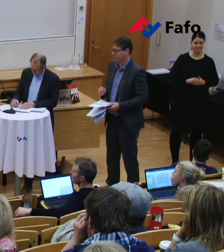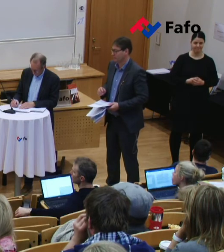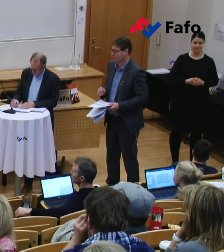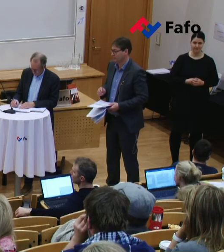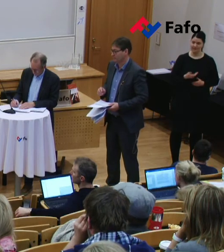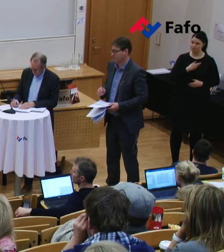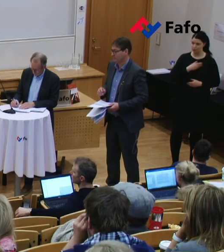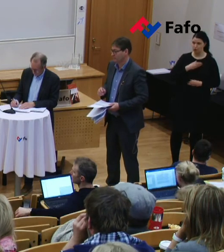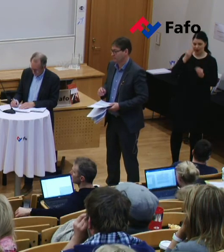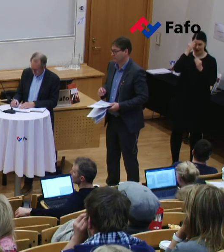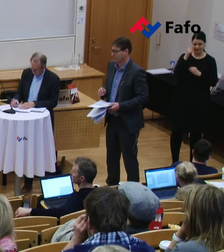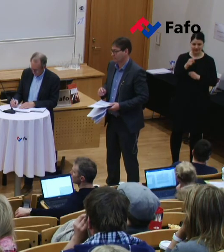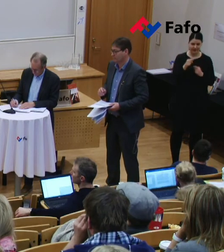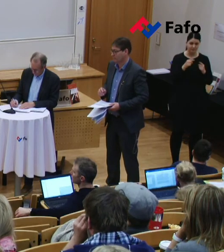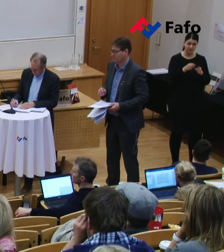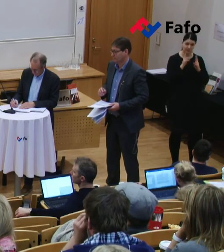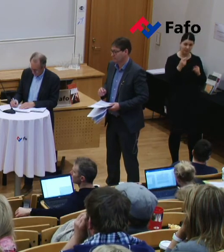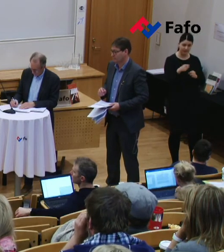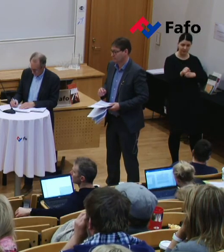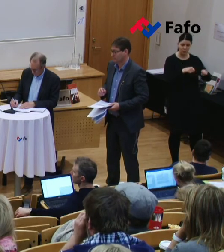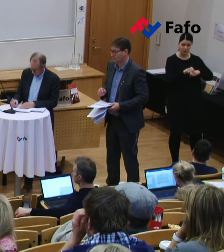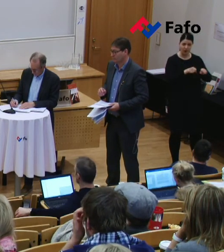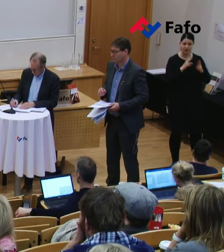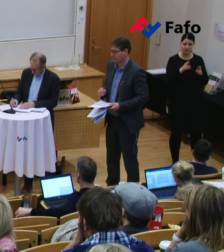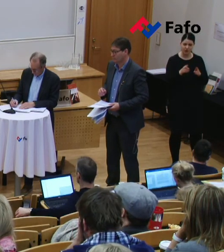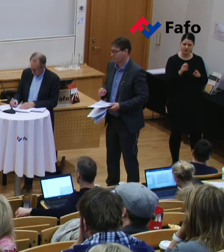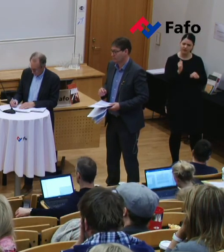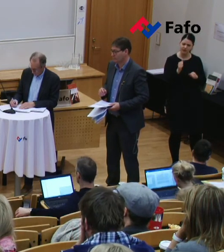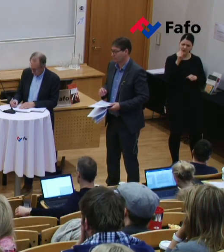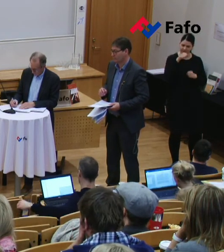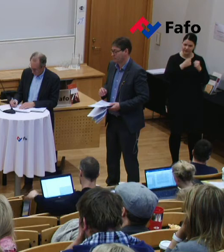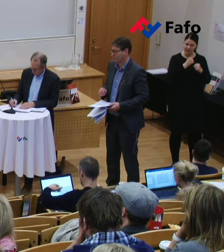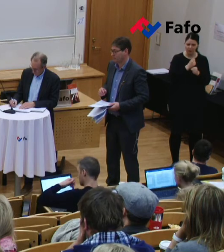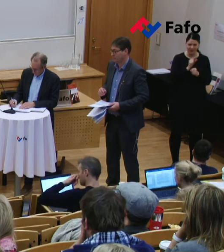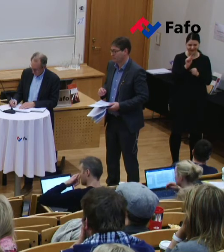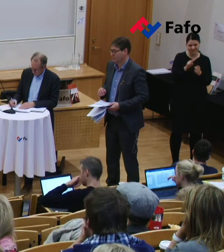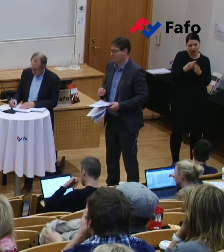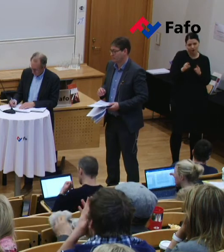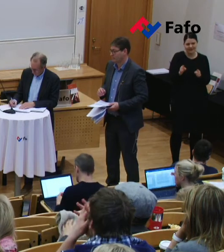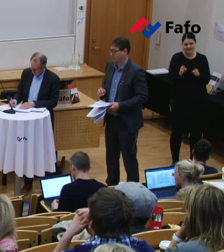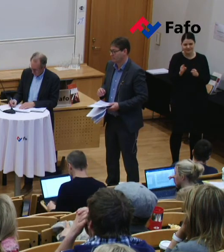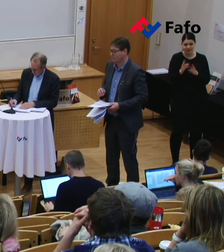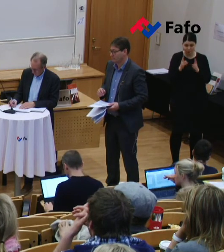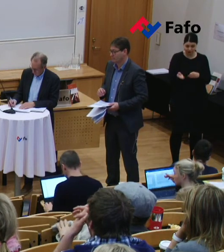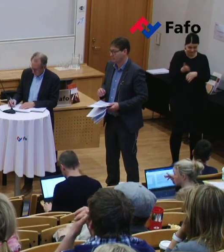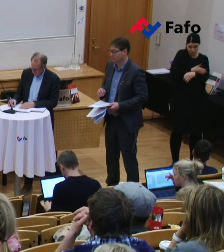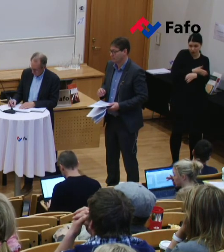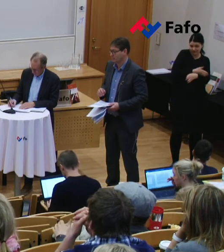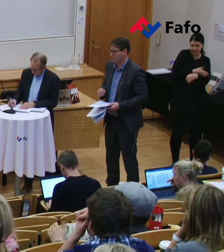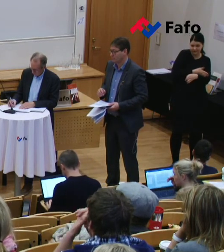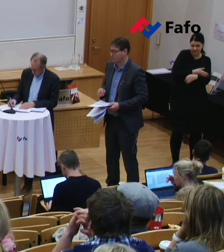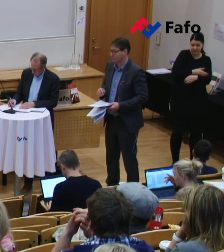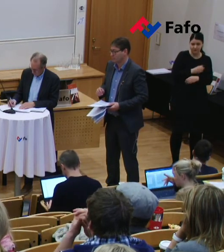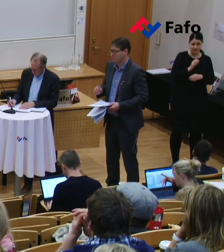mye læring. Men det samme i forhold til det kommunale. Kanskje man kan jobbe litt annerledes med brukerne i forkant, og da oppnå